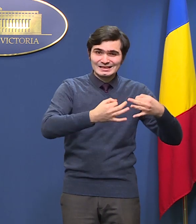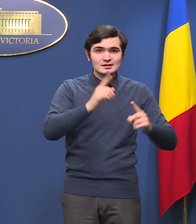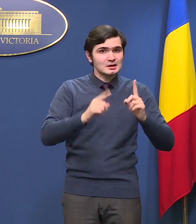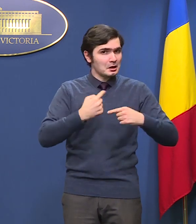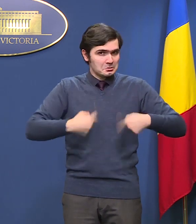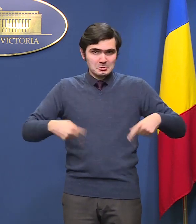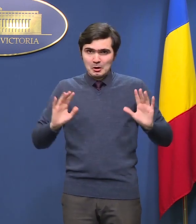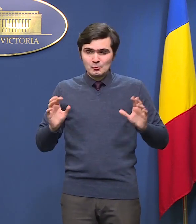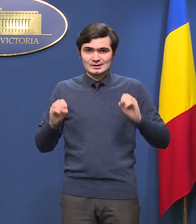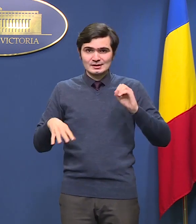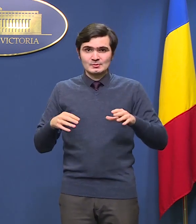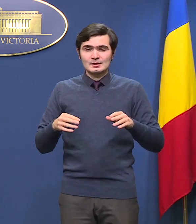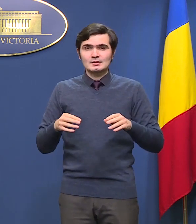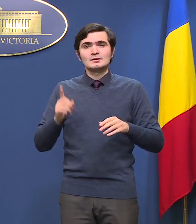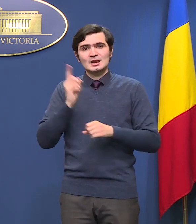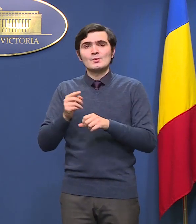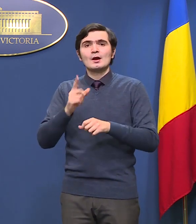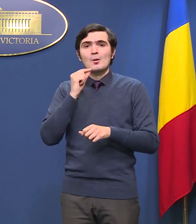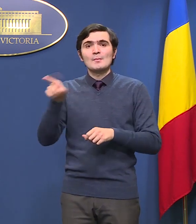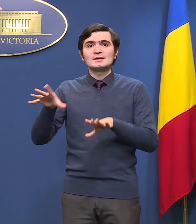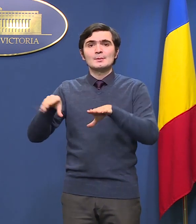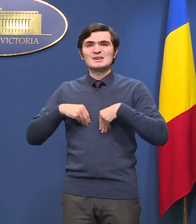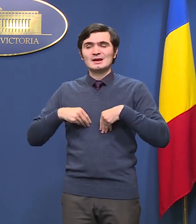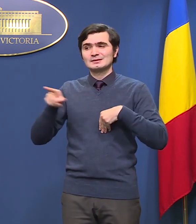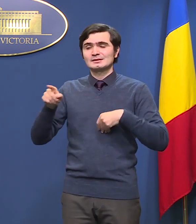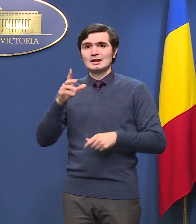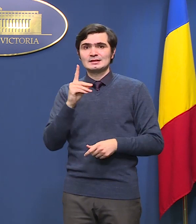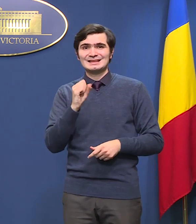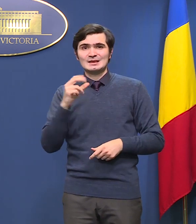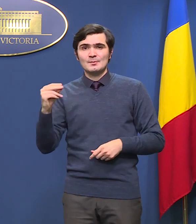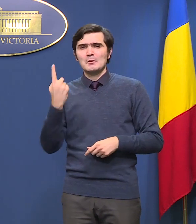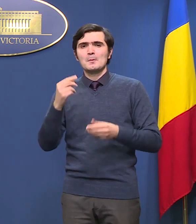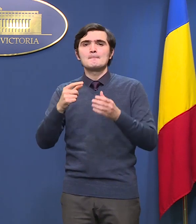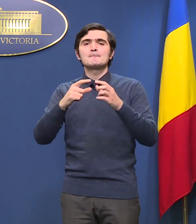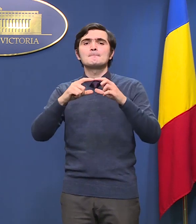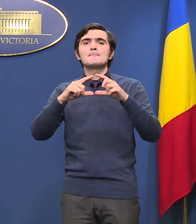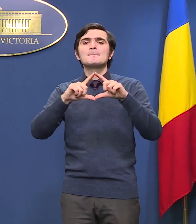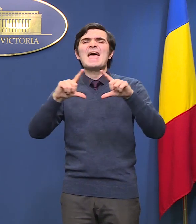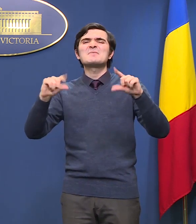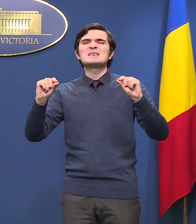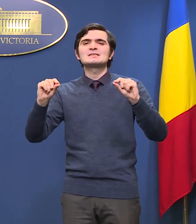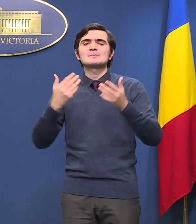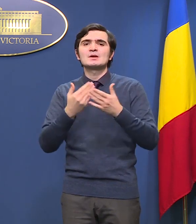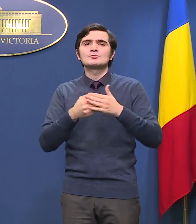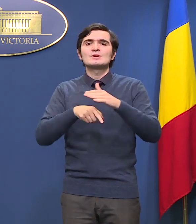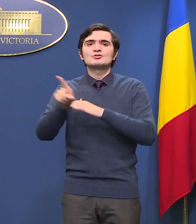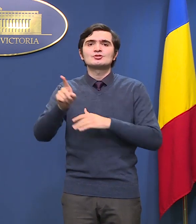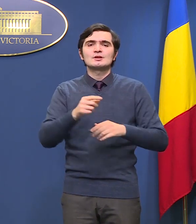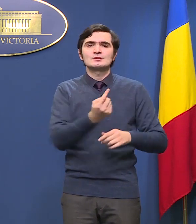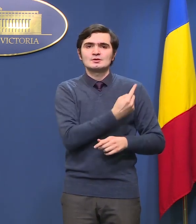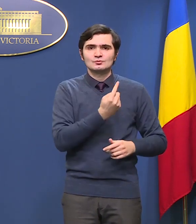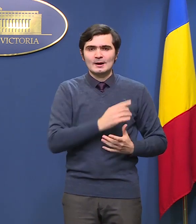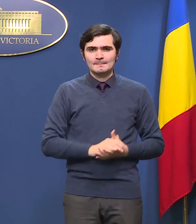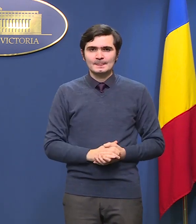primească de la direcțiile de sănătate publică, practic, permisul de ieșire din izolare. Direcțiile de